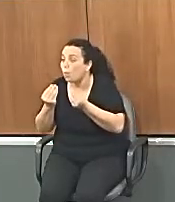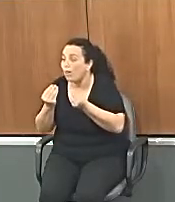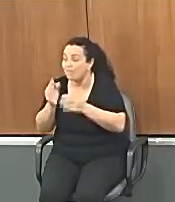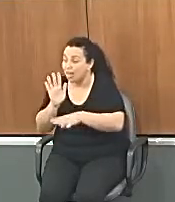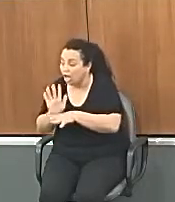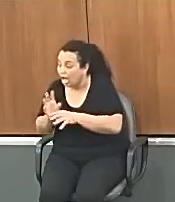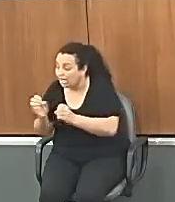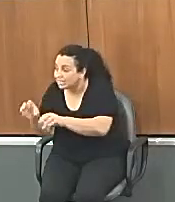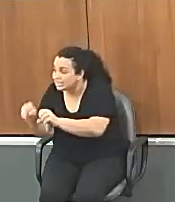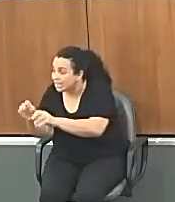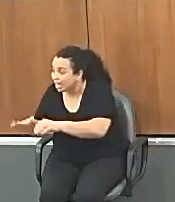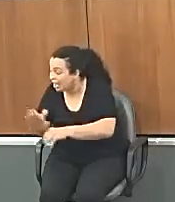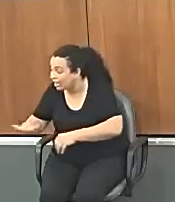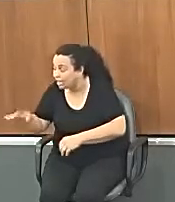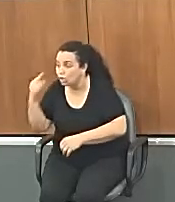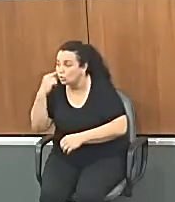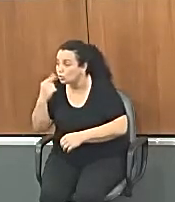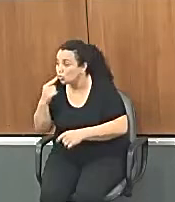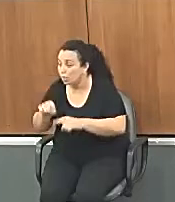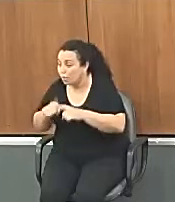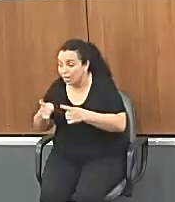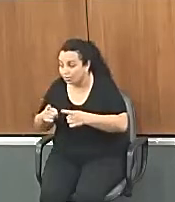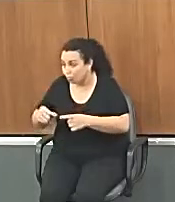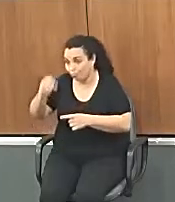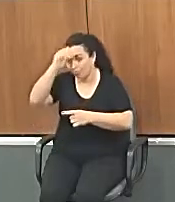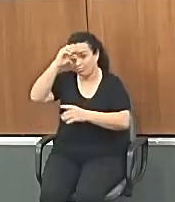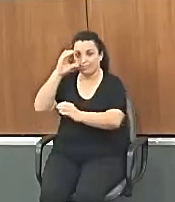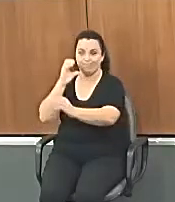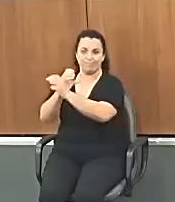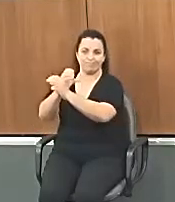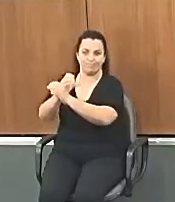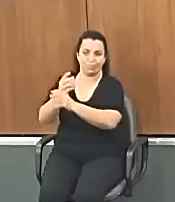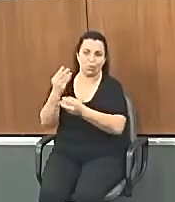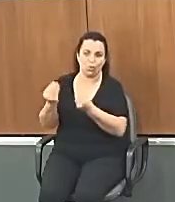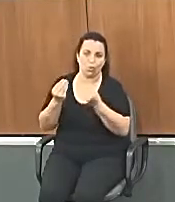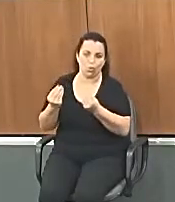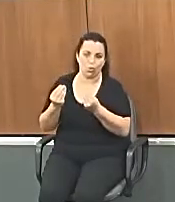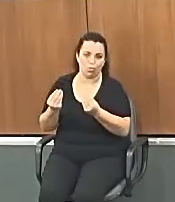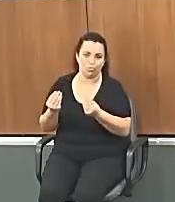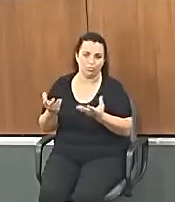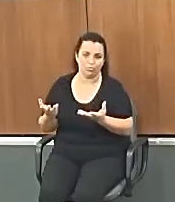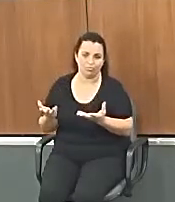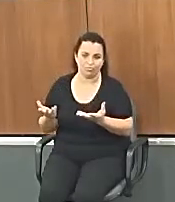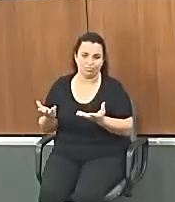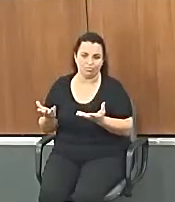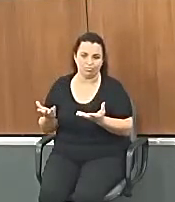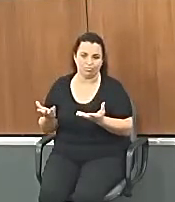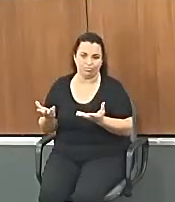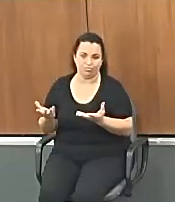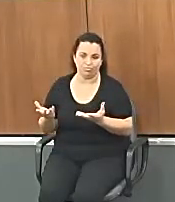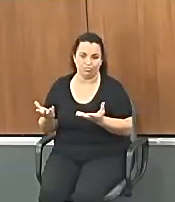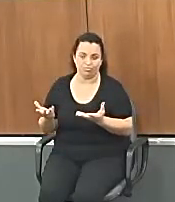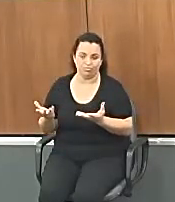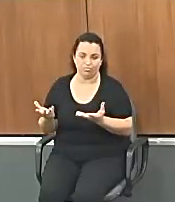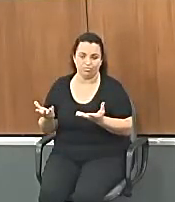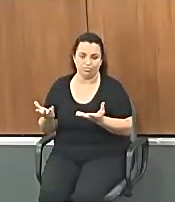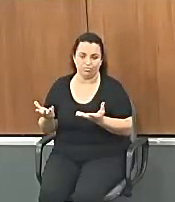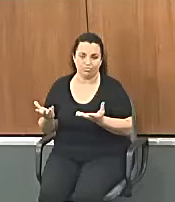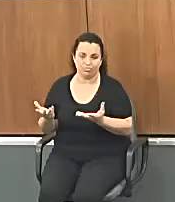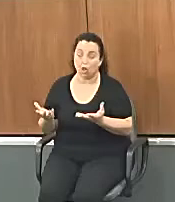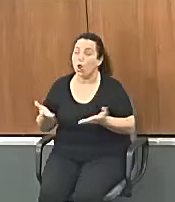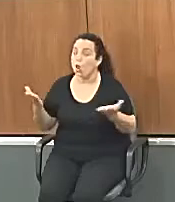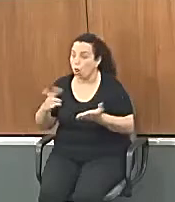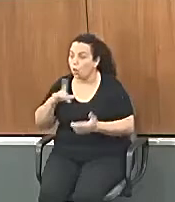pra criança de uma forma que não venha atender a necessidade dessa criança na verdade hoje nós temos aí as